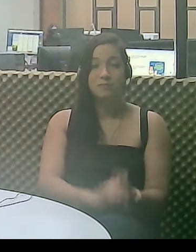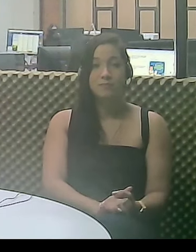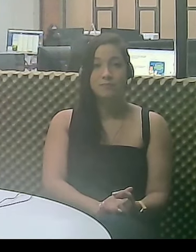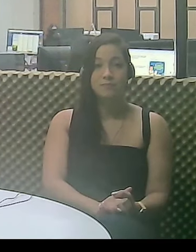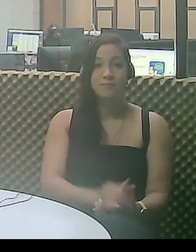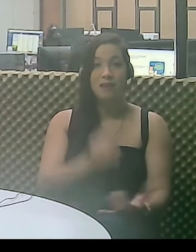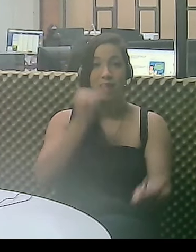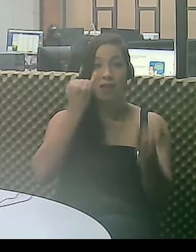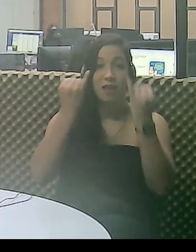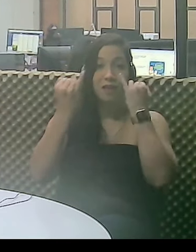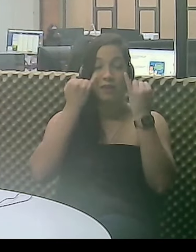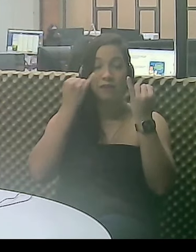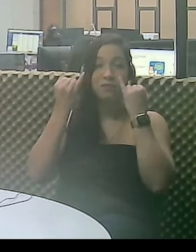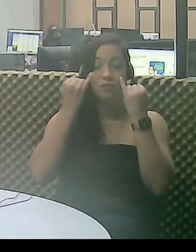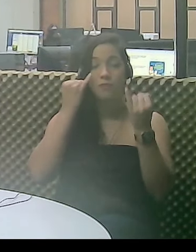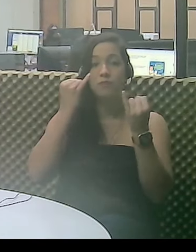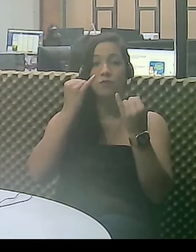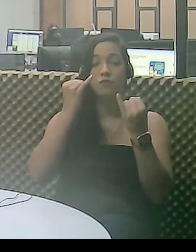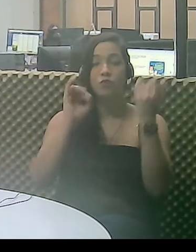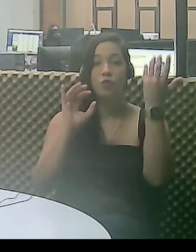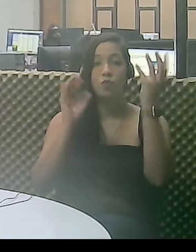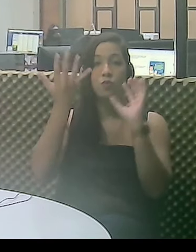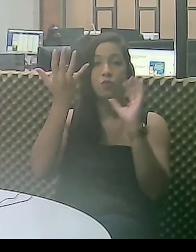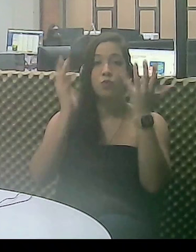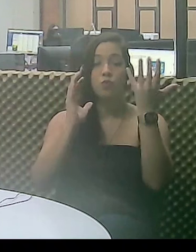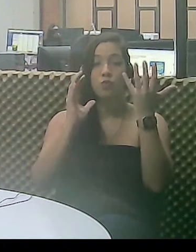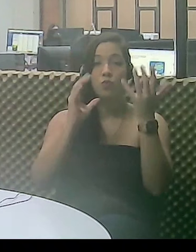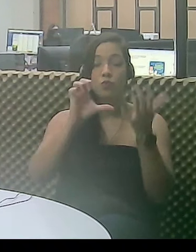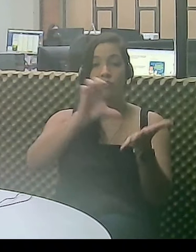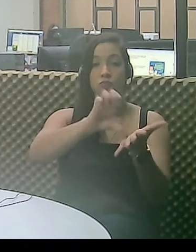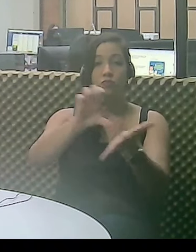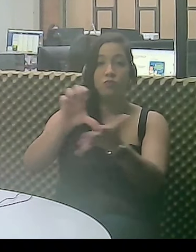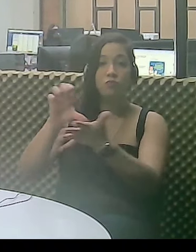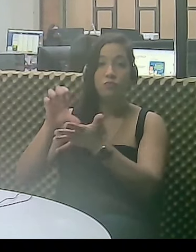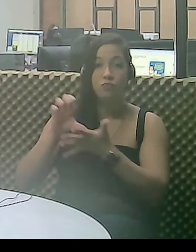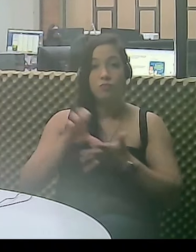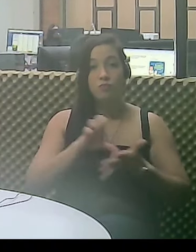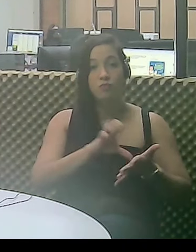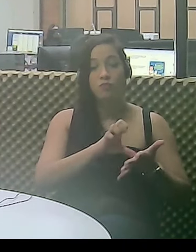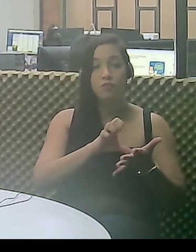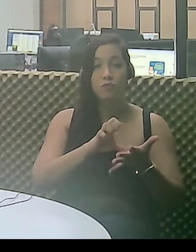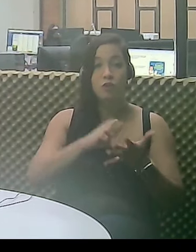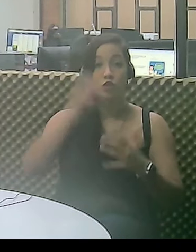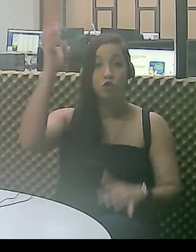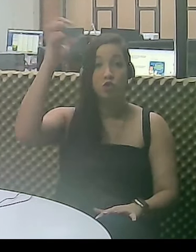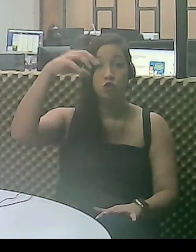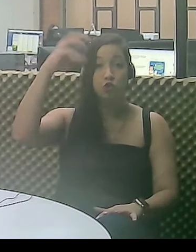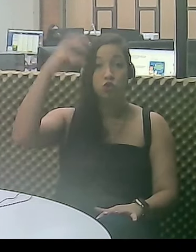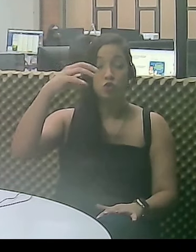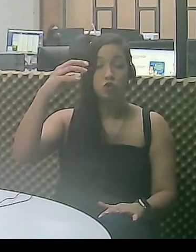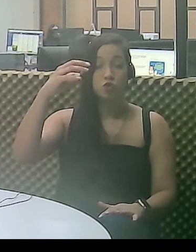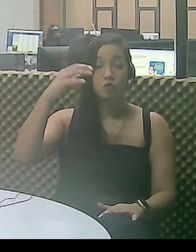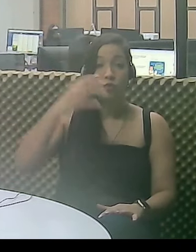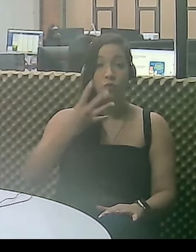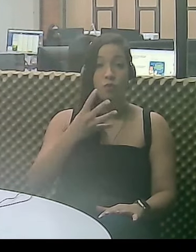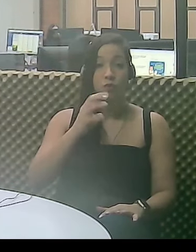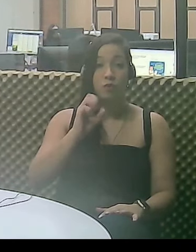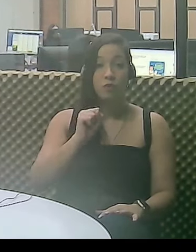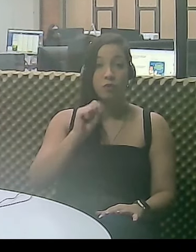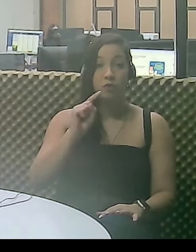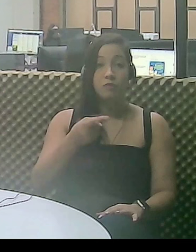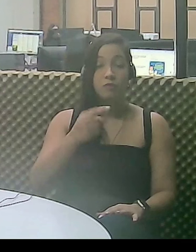acordo com informações das estações meteorológicas espalhadas pela cidade, as precipitações chegaram a